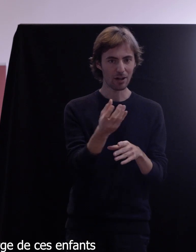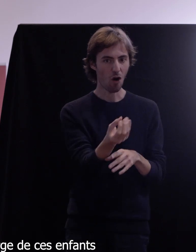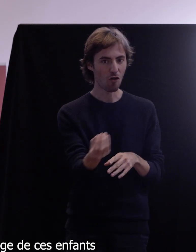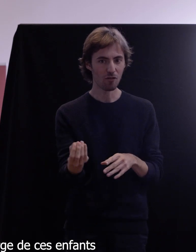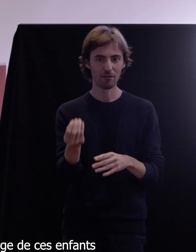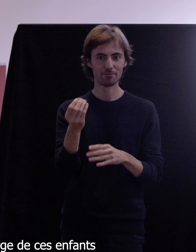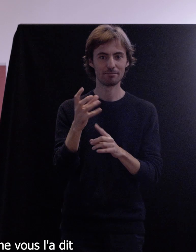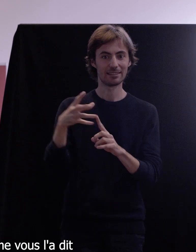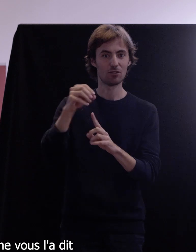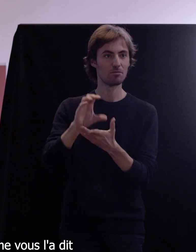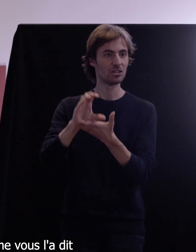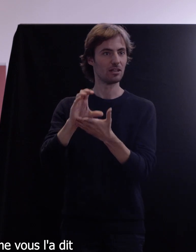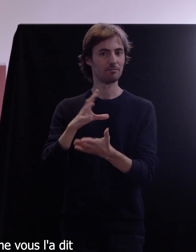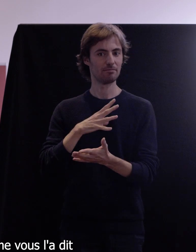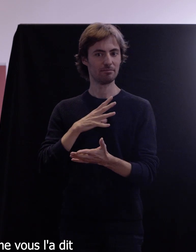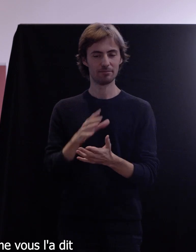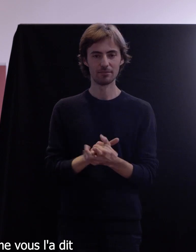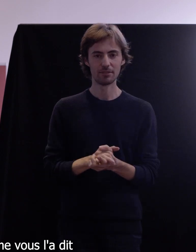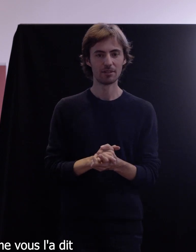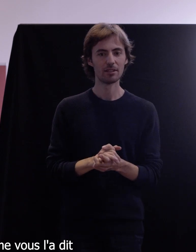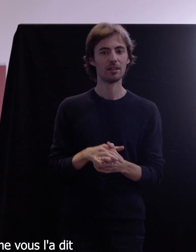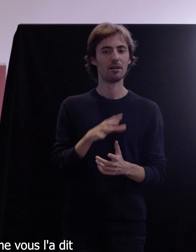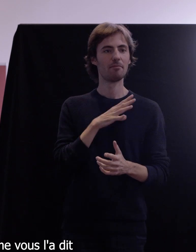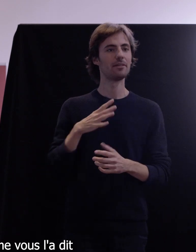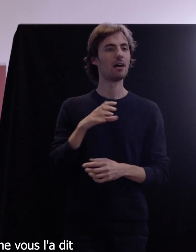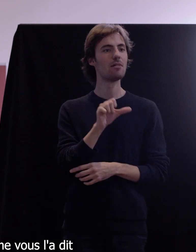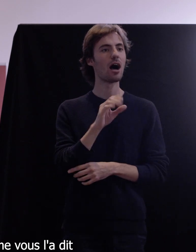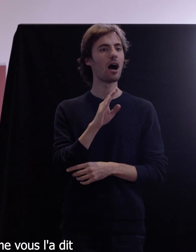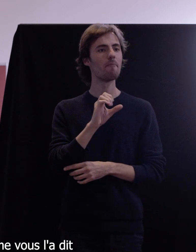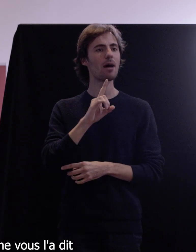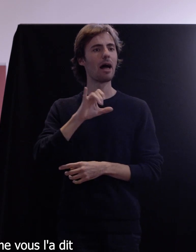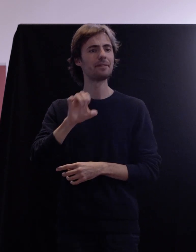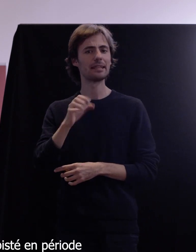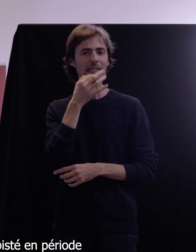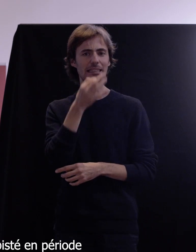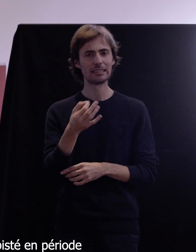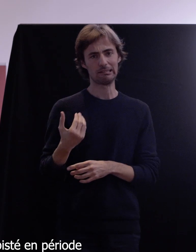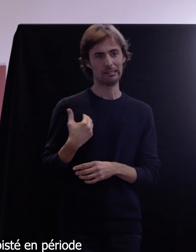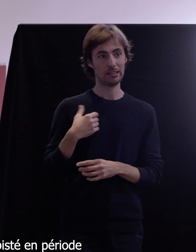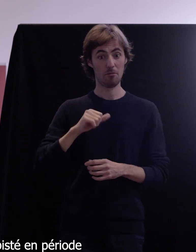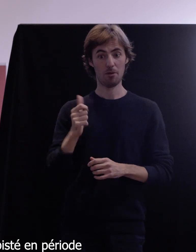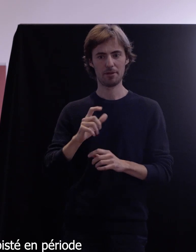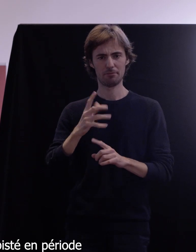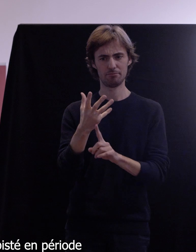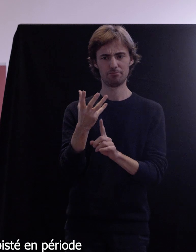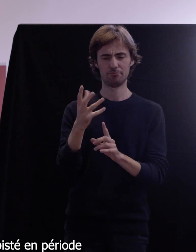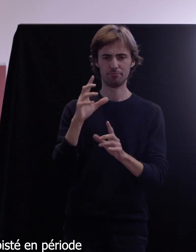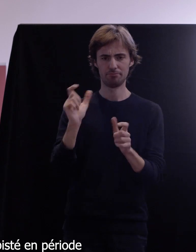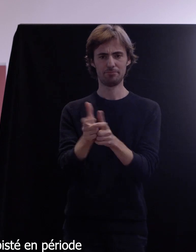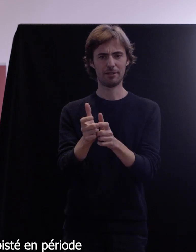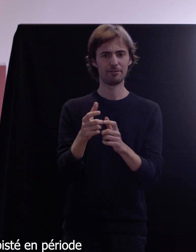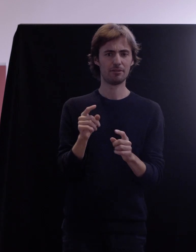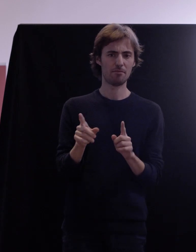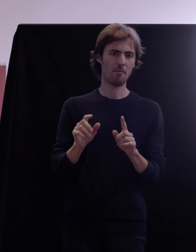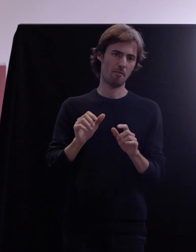un syndrome Charge, parce que, comme vous l'a dit Véronique Abadi, un des premiers signes, et parfois qui est dépisté en période néonatale, c'est l'atrésie